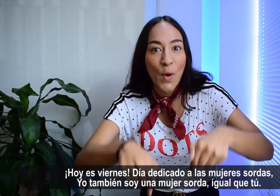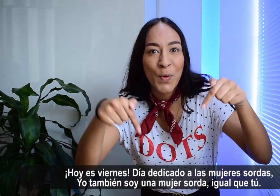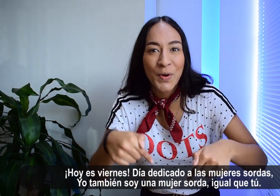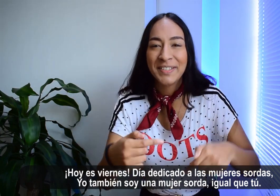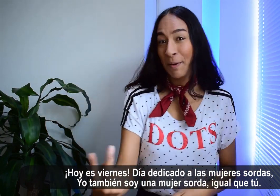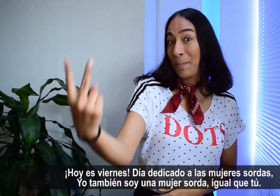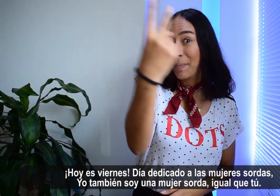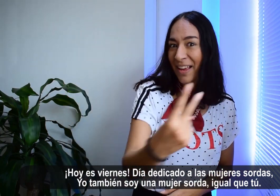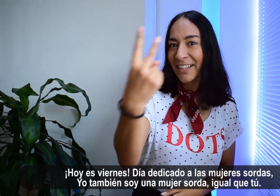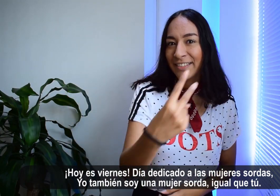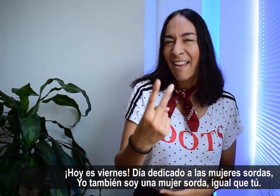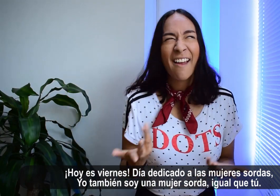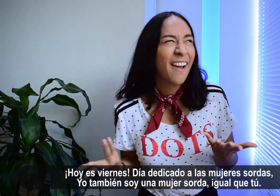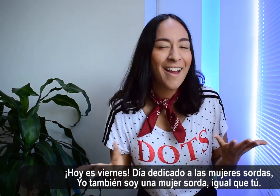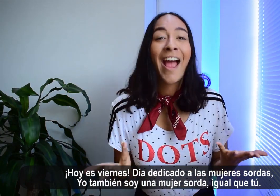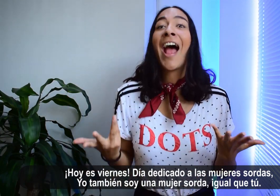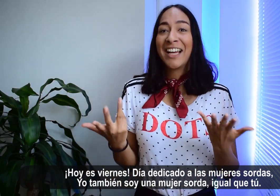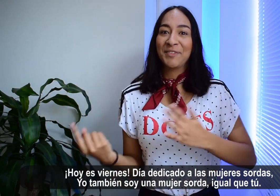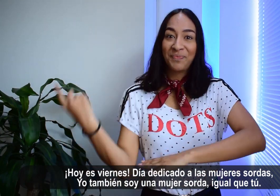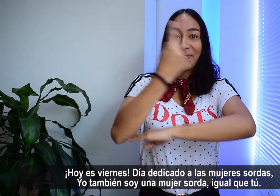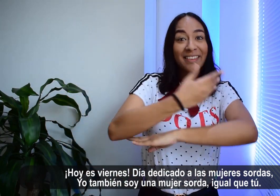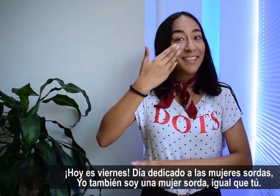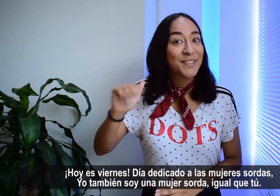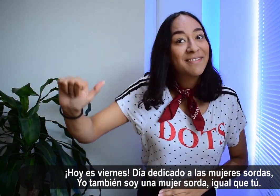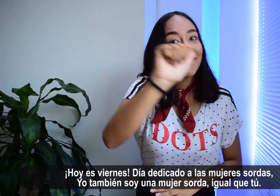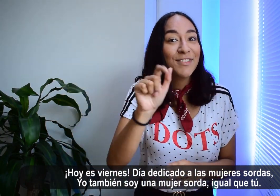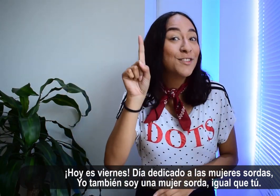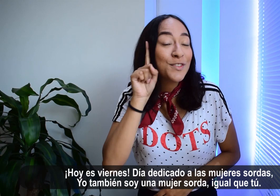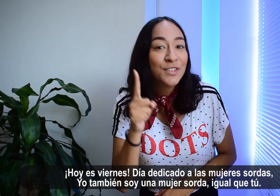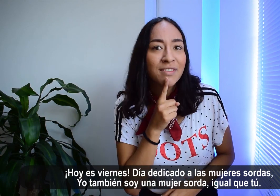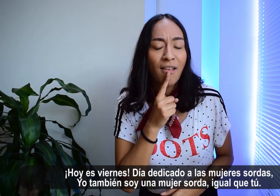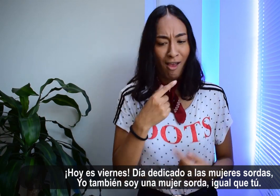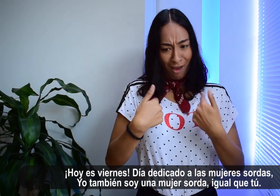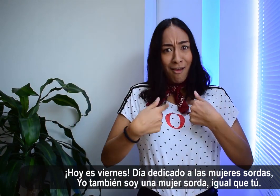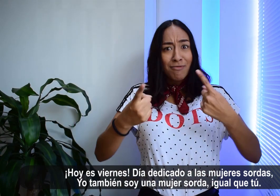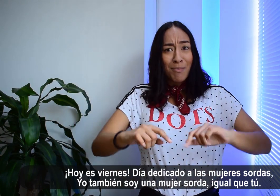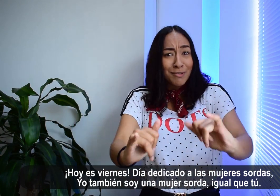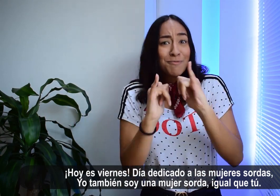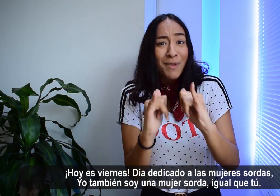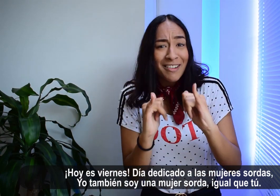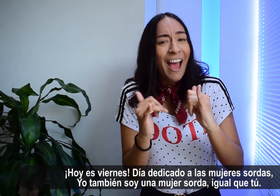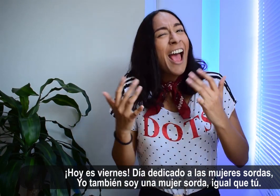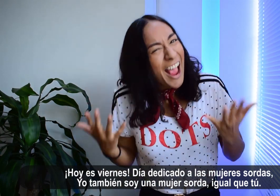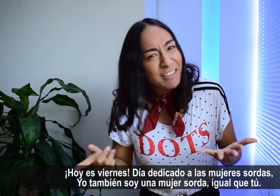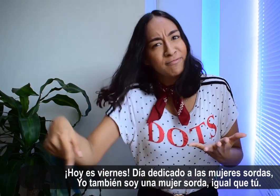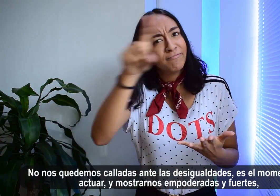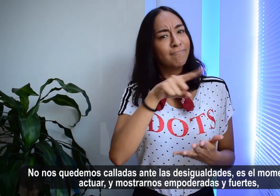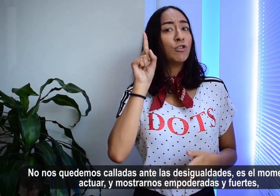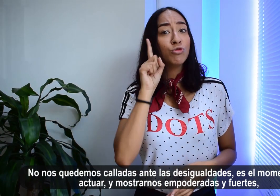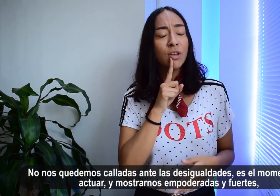es viernes, día dedicado a las mujeres sordas. Yo también soy una mujer sorda, igual que tú. No nos quedemos